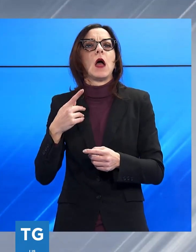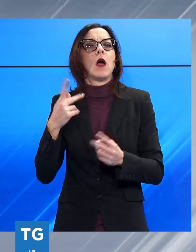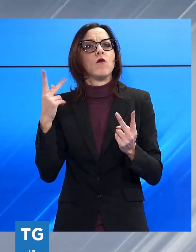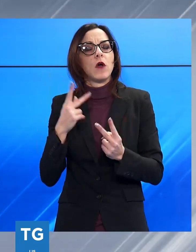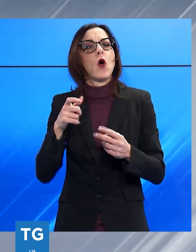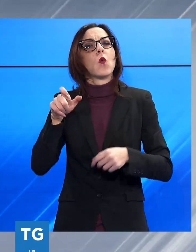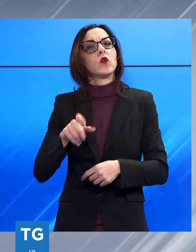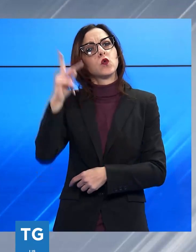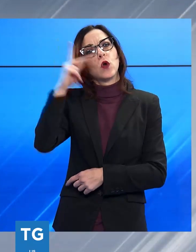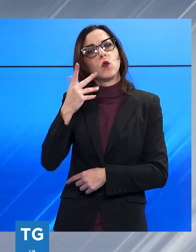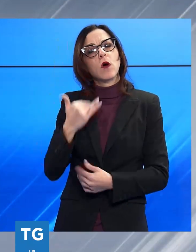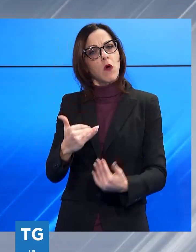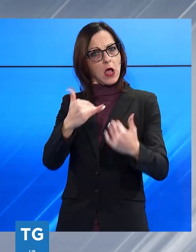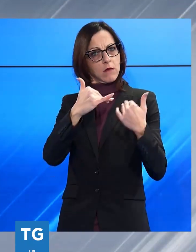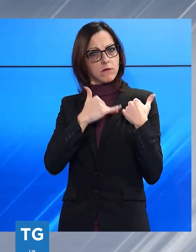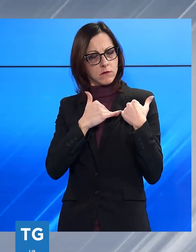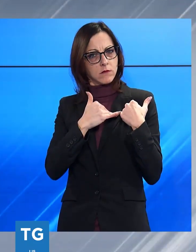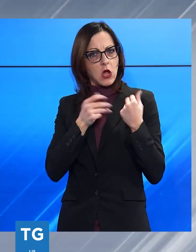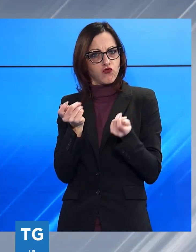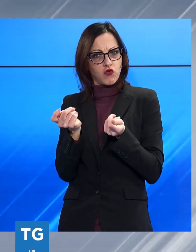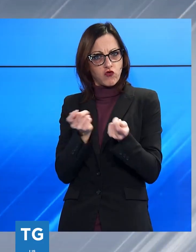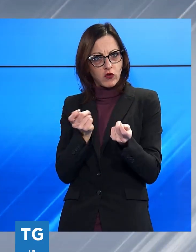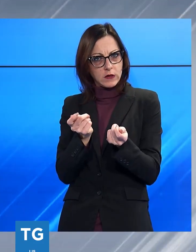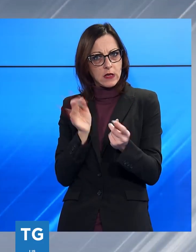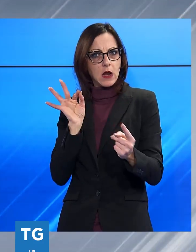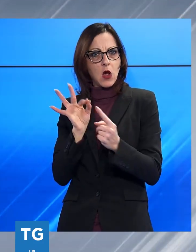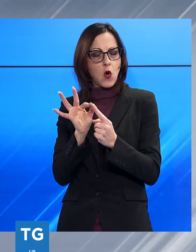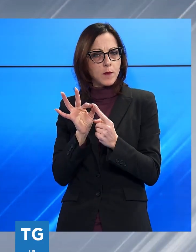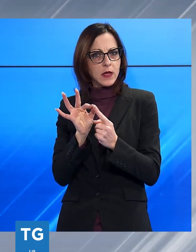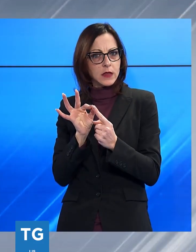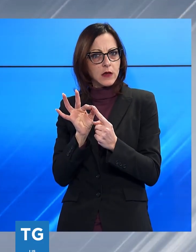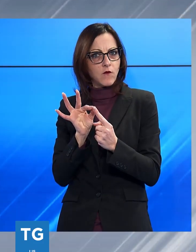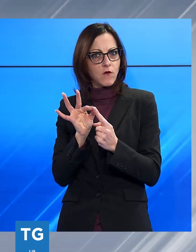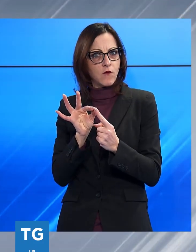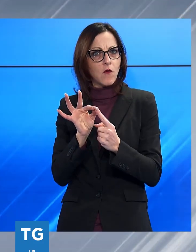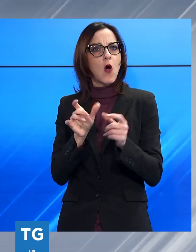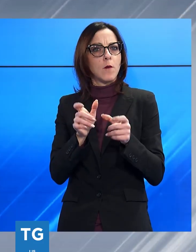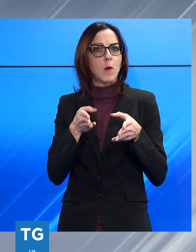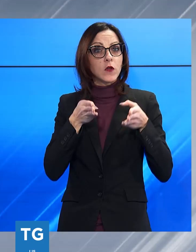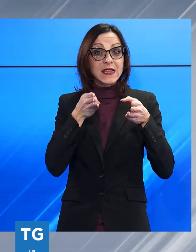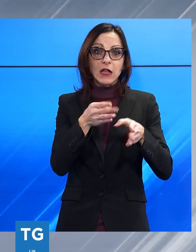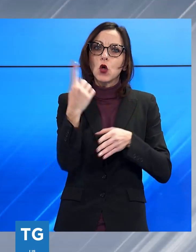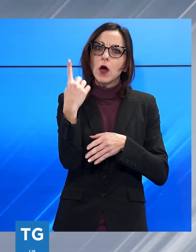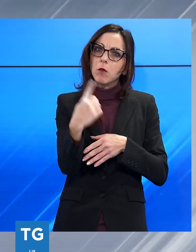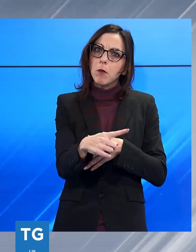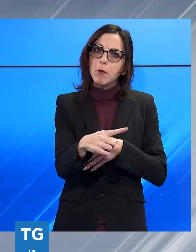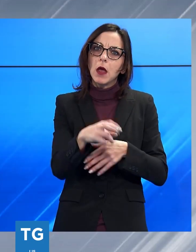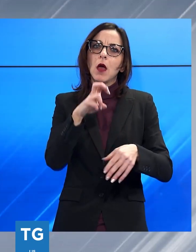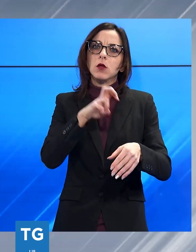Questura di Luca vuole farsi carico proprio per venire incontro a un comparto che è